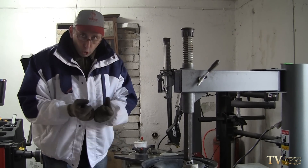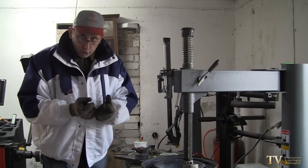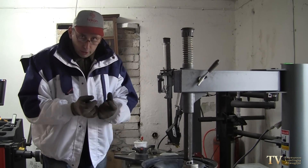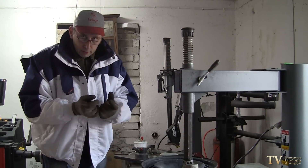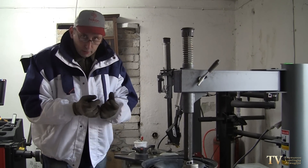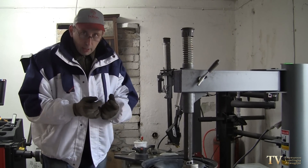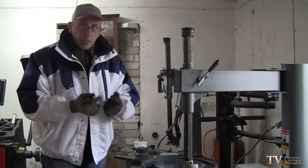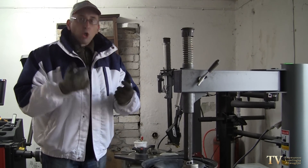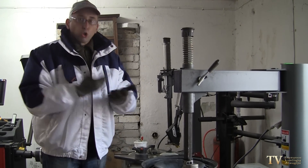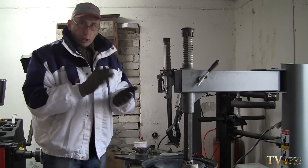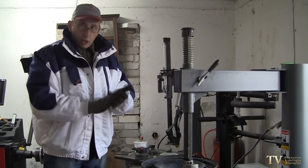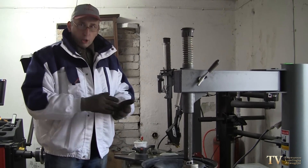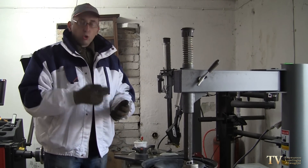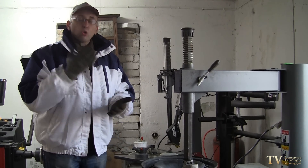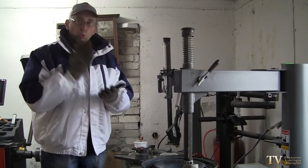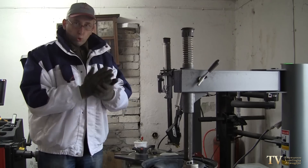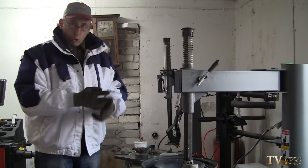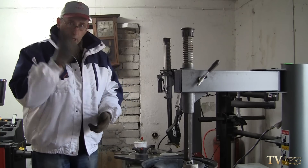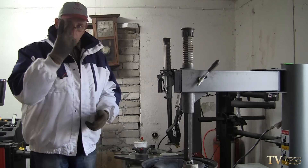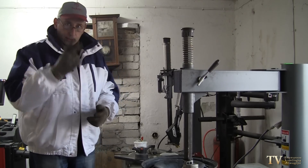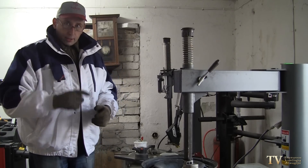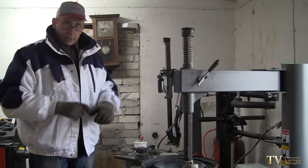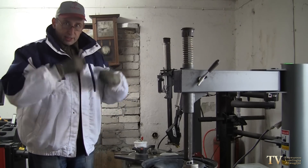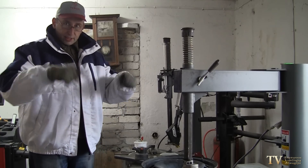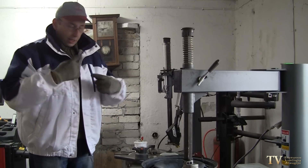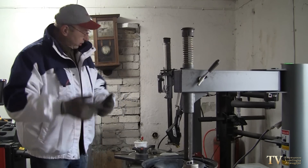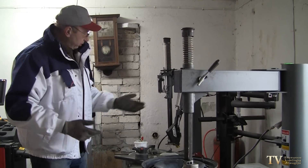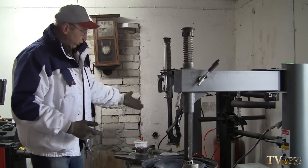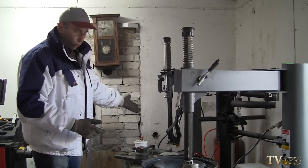siauros, todėl turiu antras staklės va šitos.